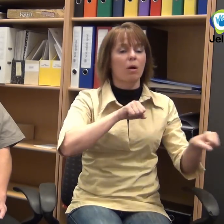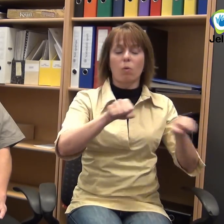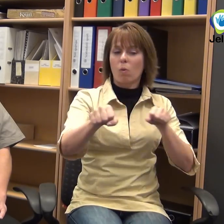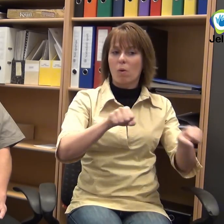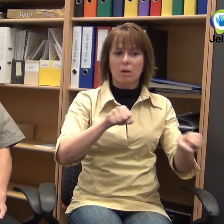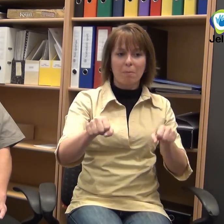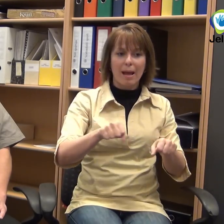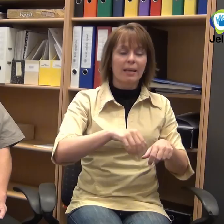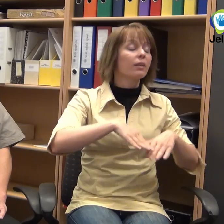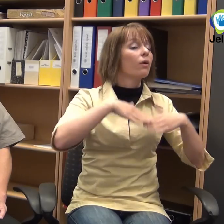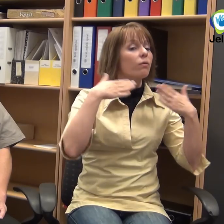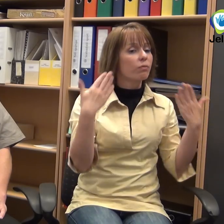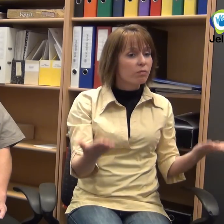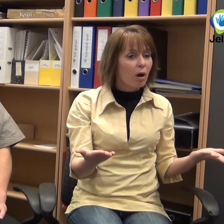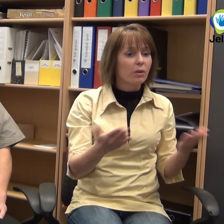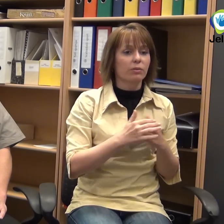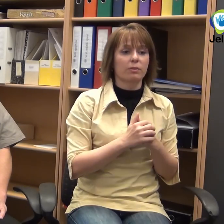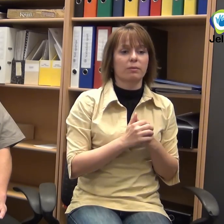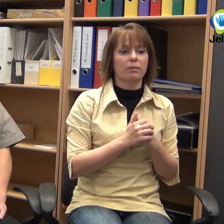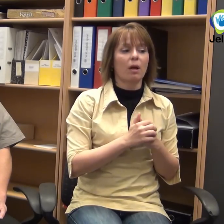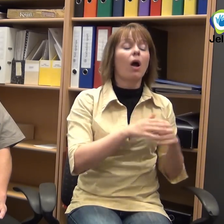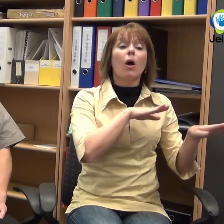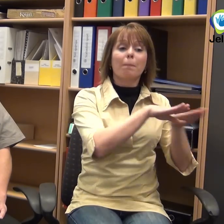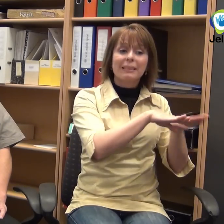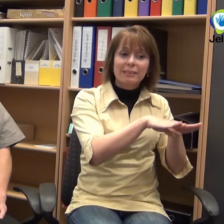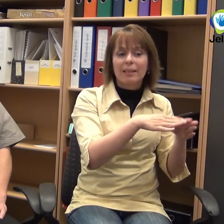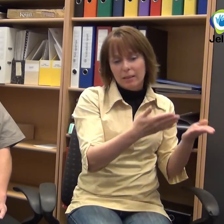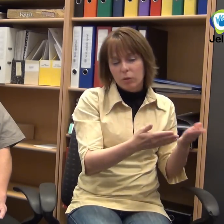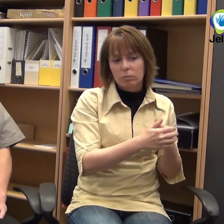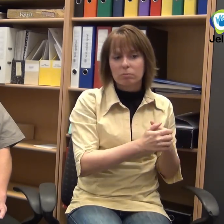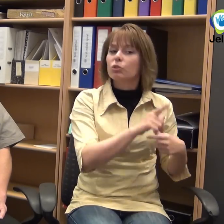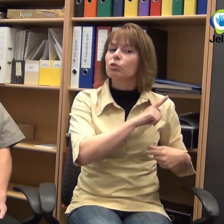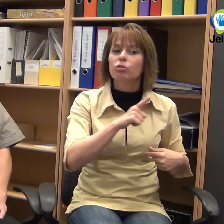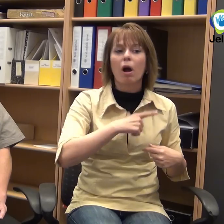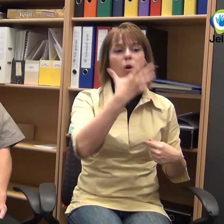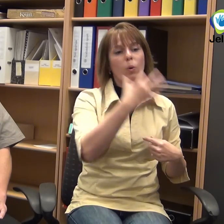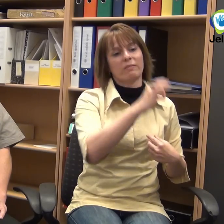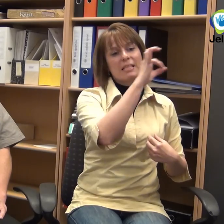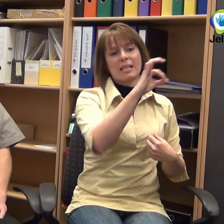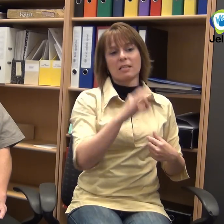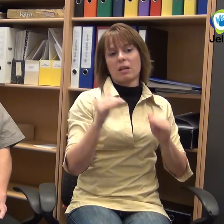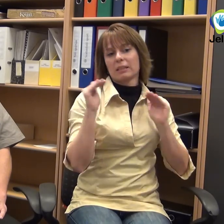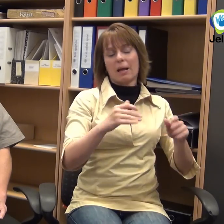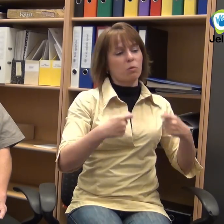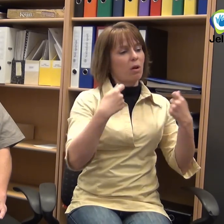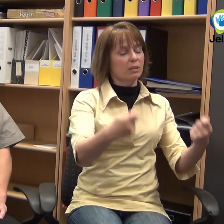kormány vagy a minisztérium 50%-ban